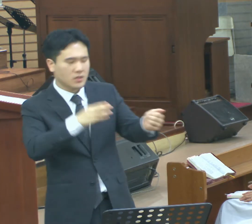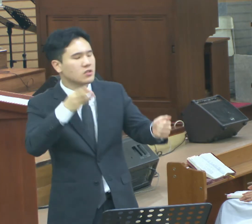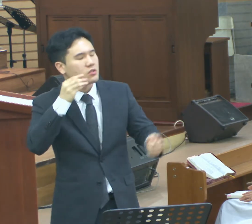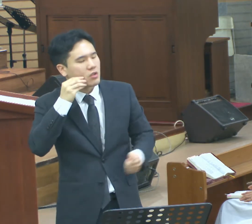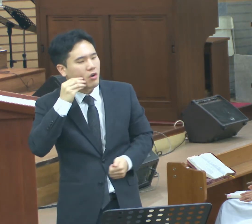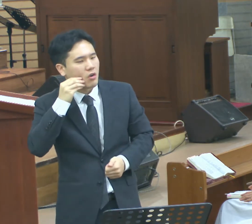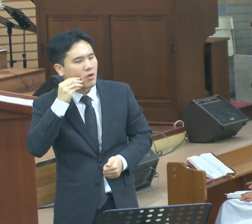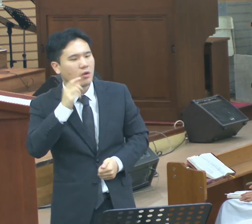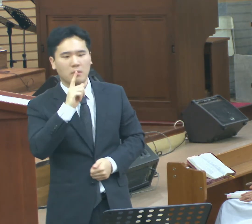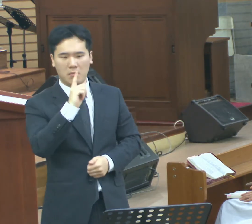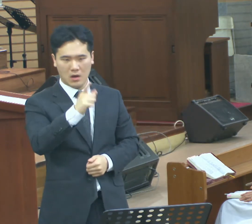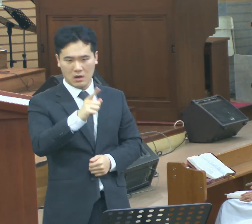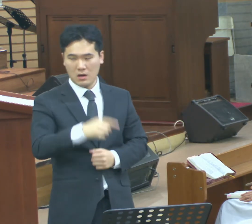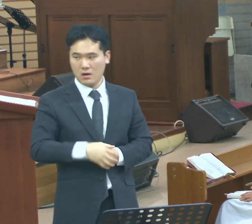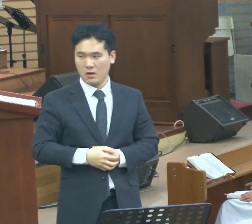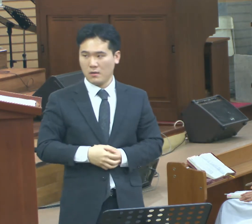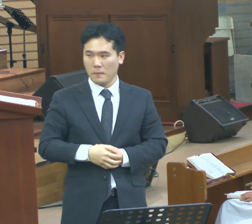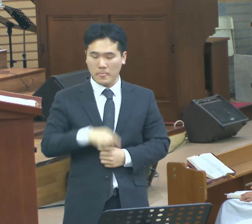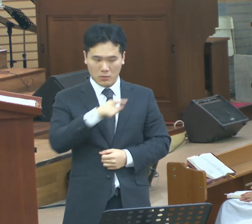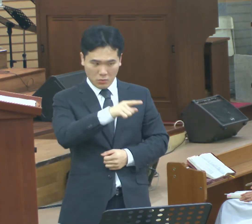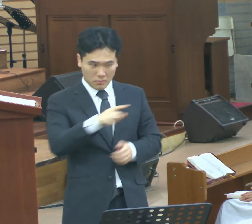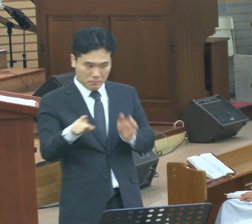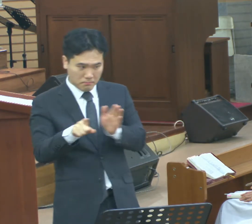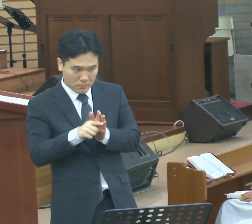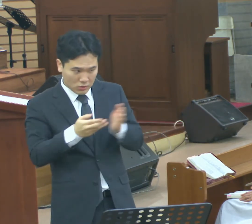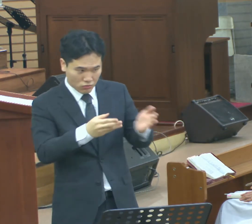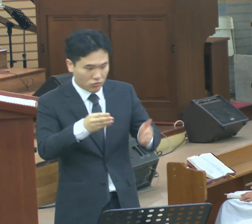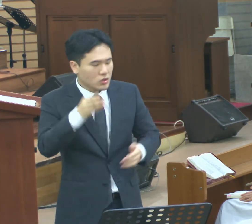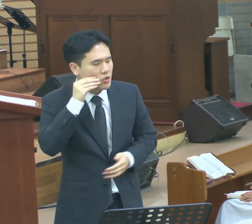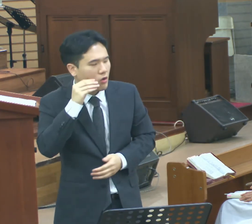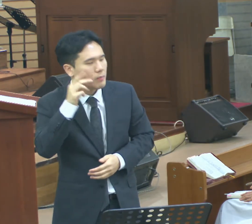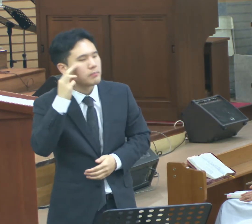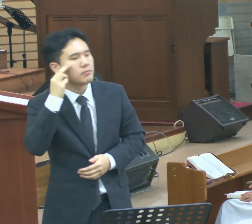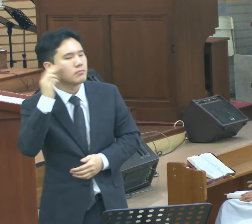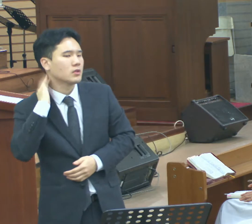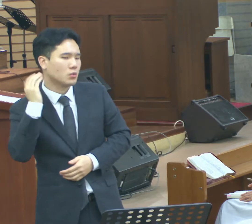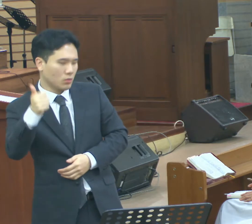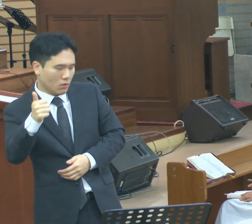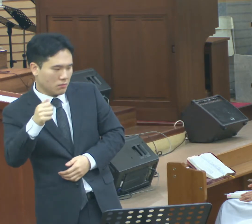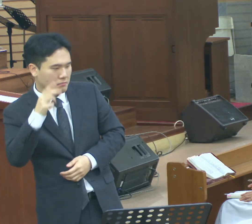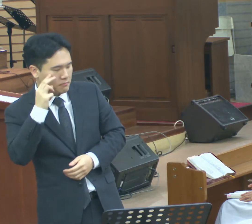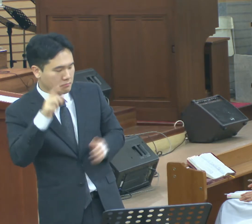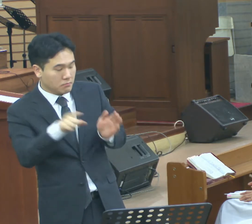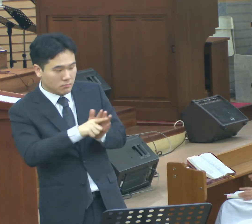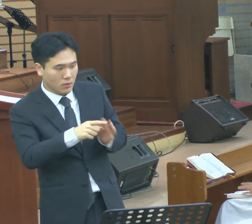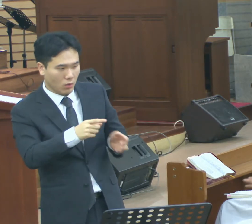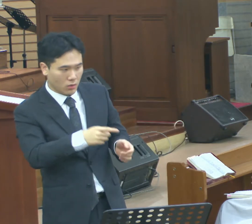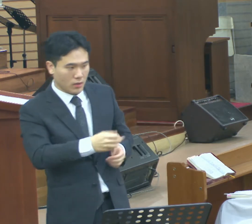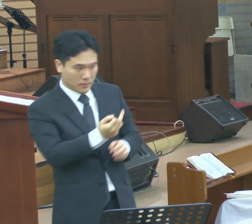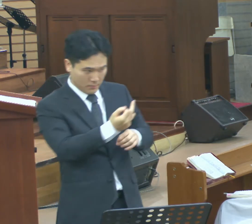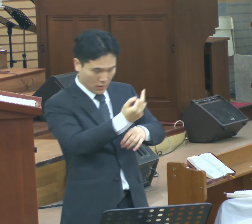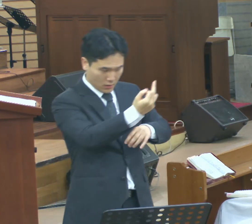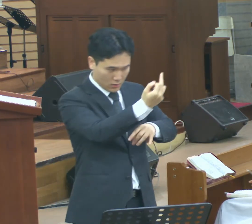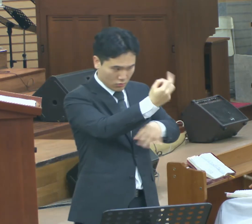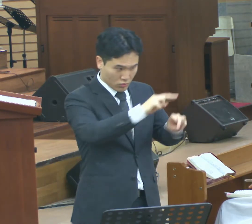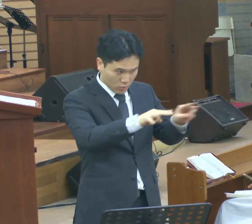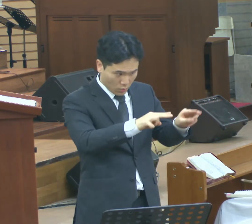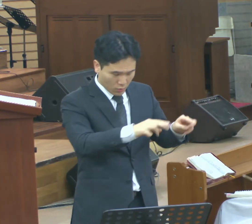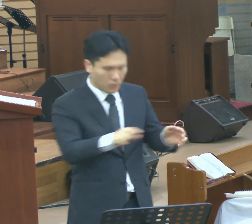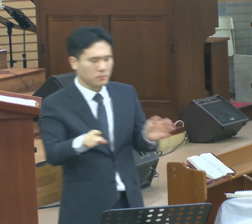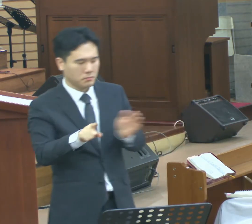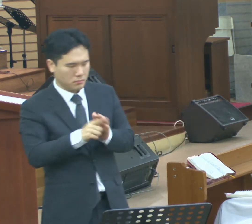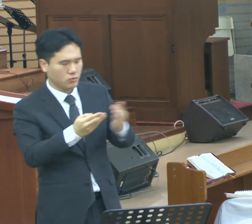믿을 놈이 못 되지 하지만 믿어주는 척을 또 해요. 그러면서 둘이서 회담을 이어가요. 이게 정치예요.